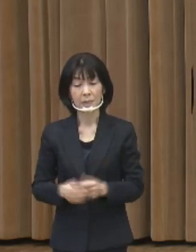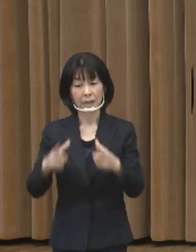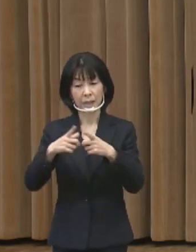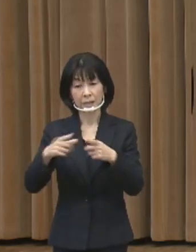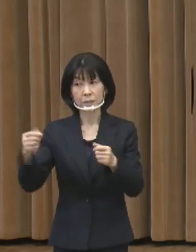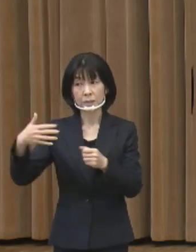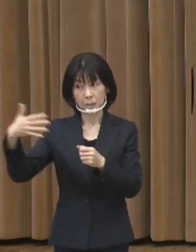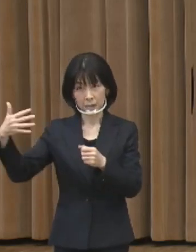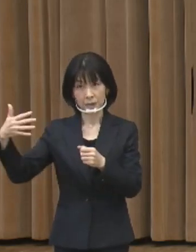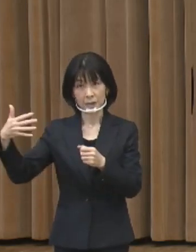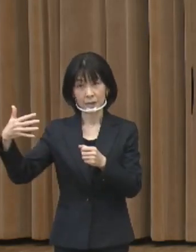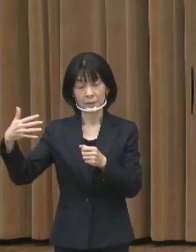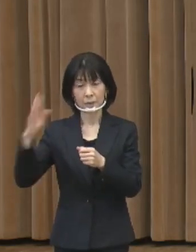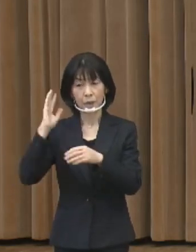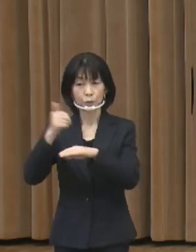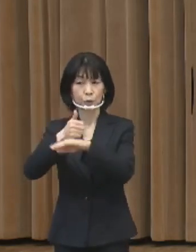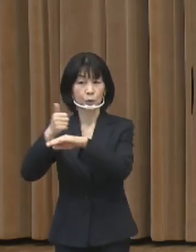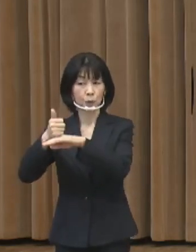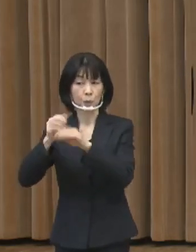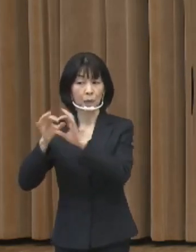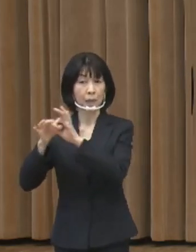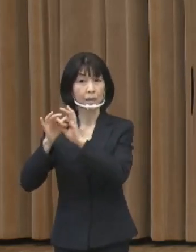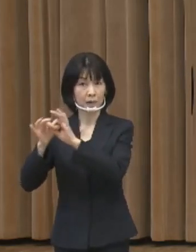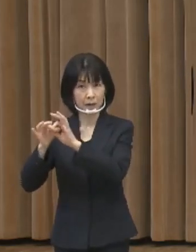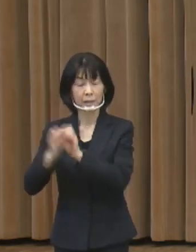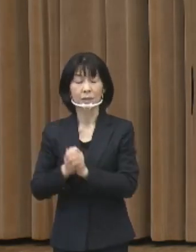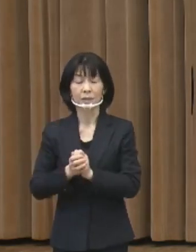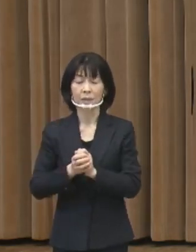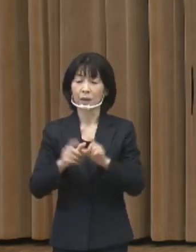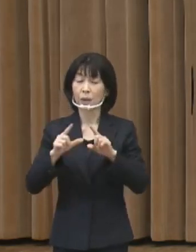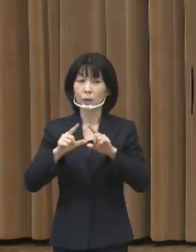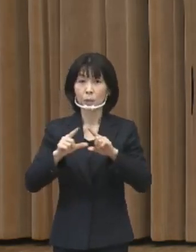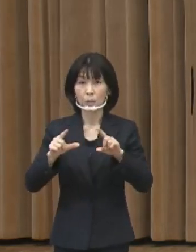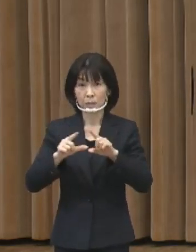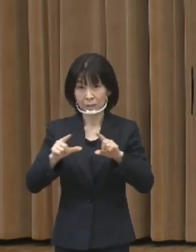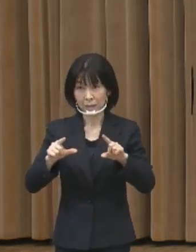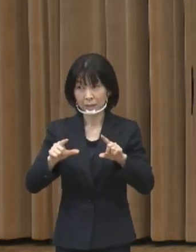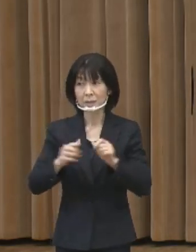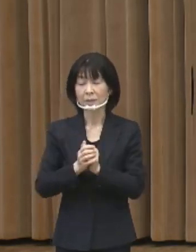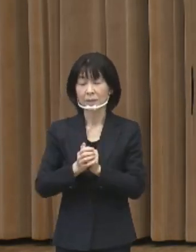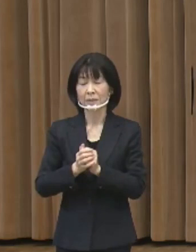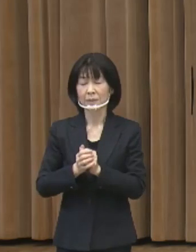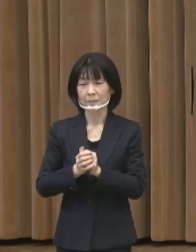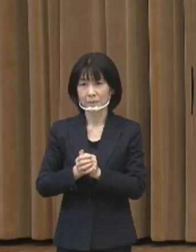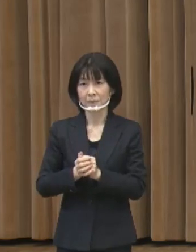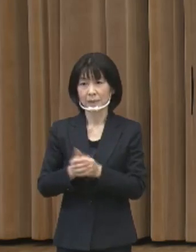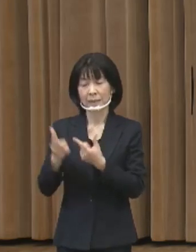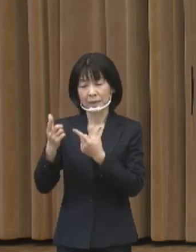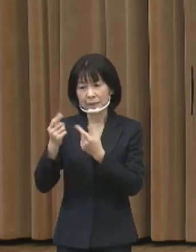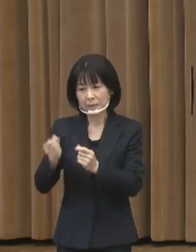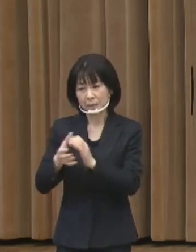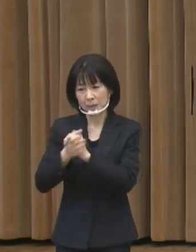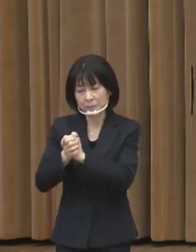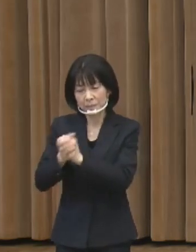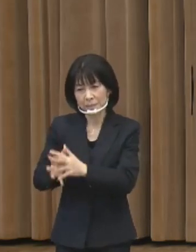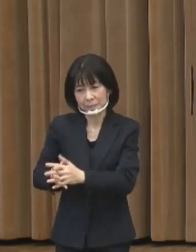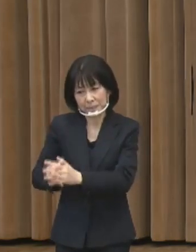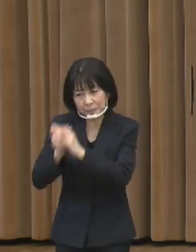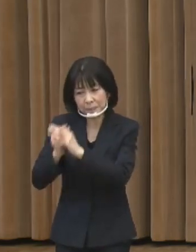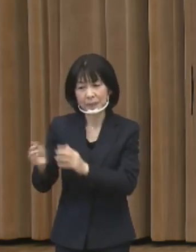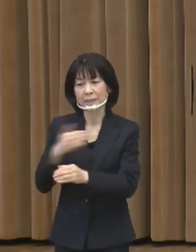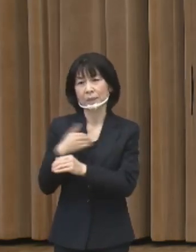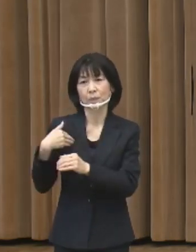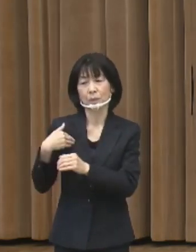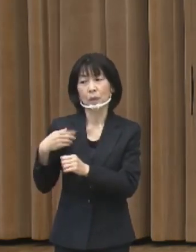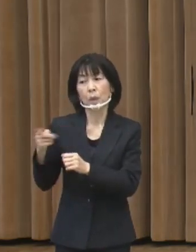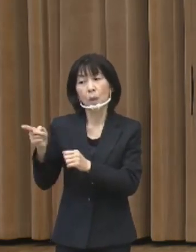米の首脳の関係が当然の話ですけれども、しっかりと構築をされることは、